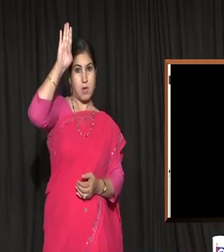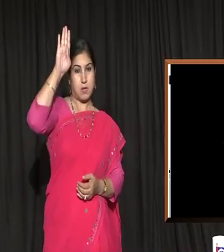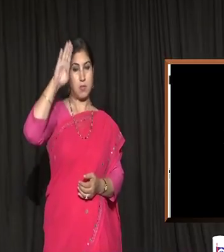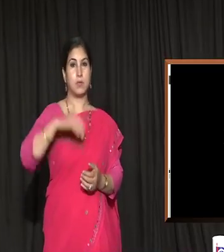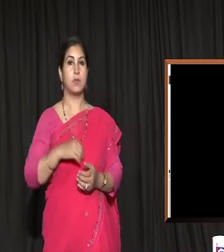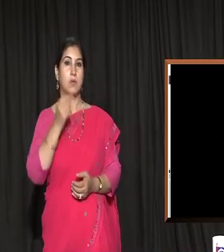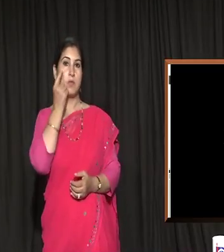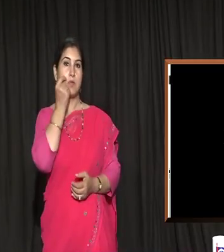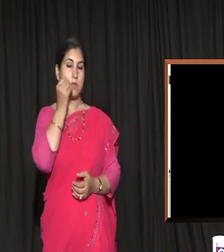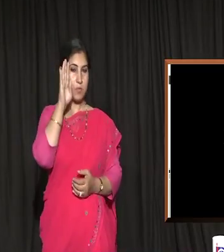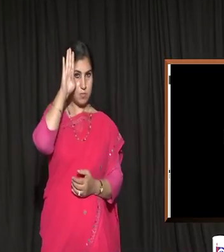राजा.